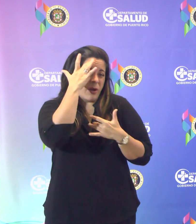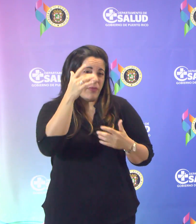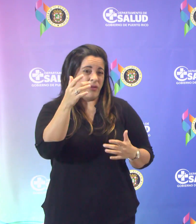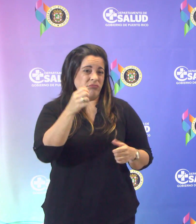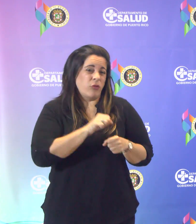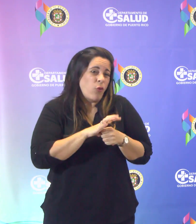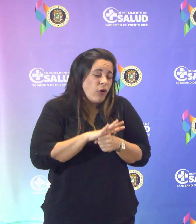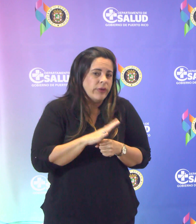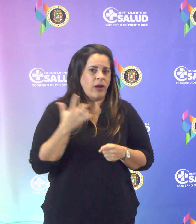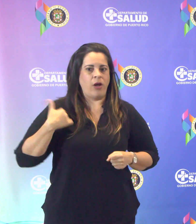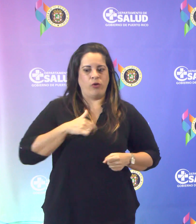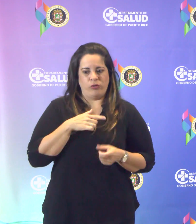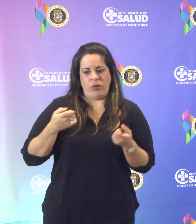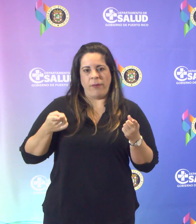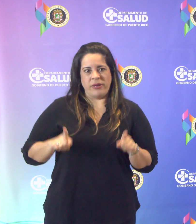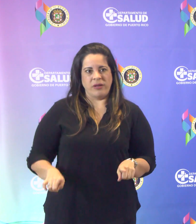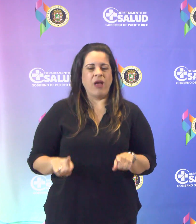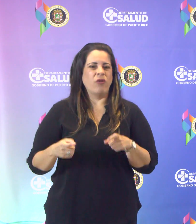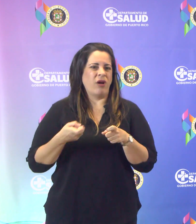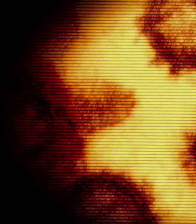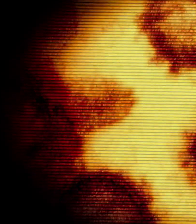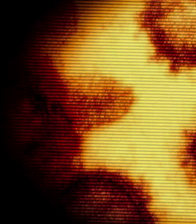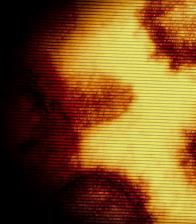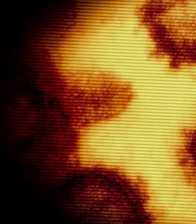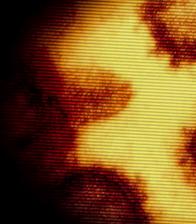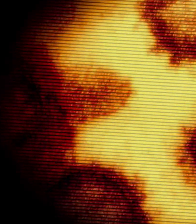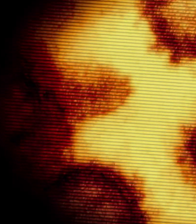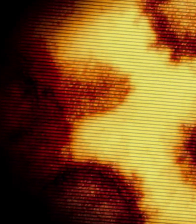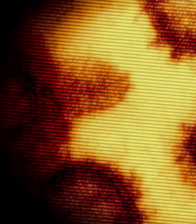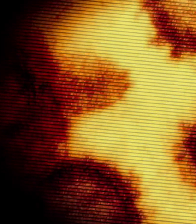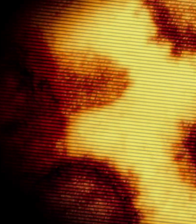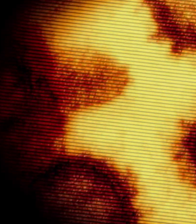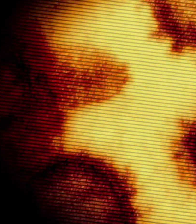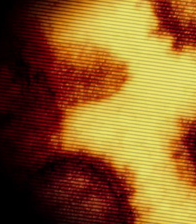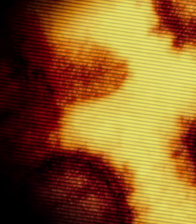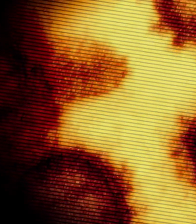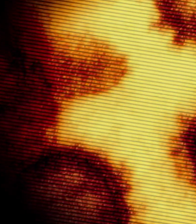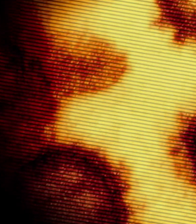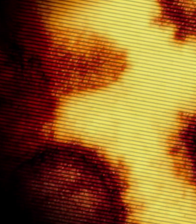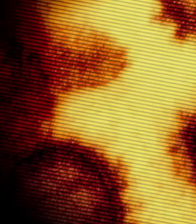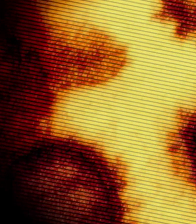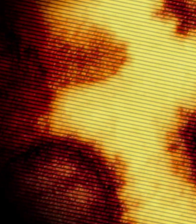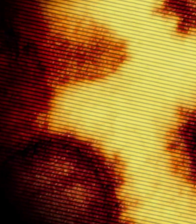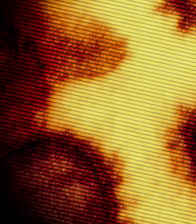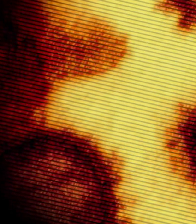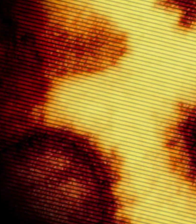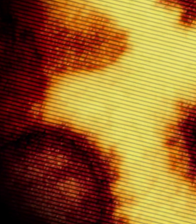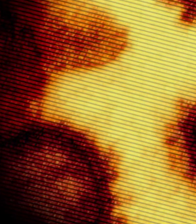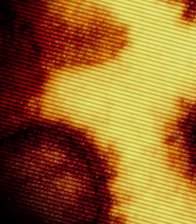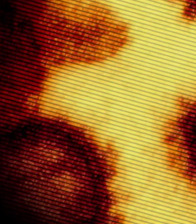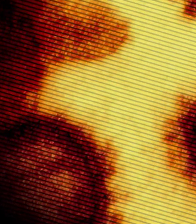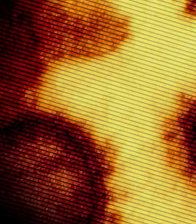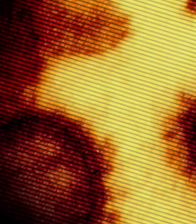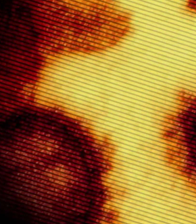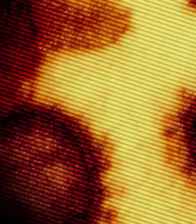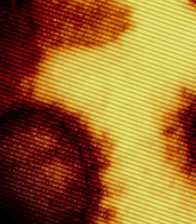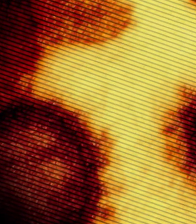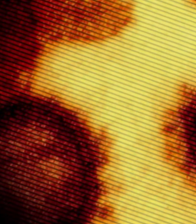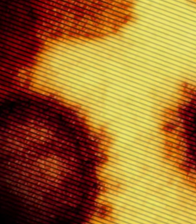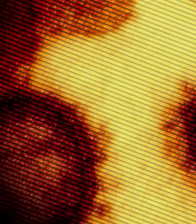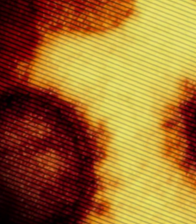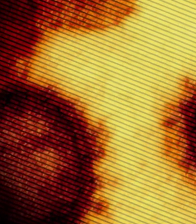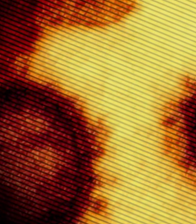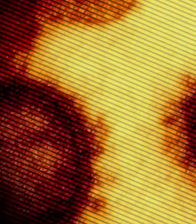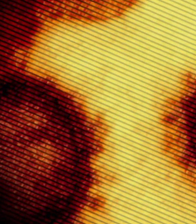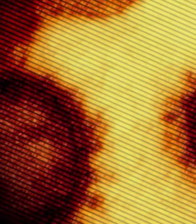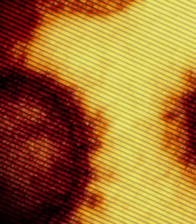así que a nosotros también nos ha afectado, igual que a otras industrias. Los casos siguen aumentando. El lunes pasado se registraron 16.000